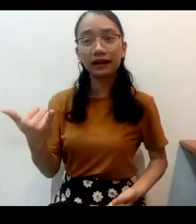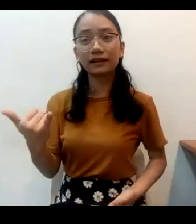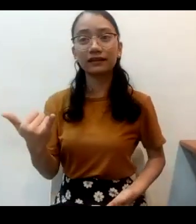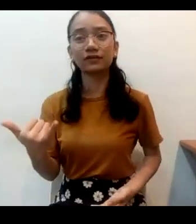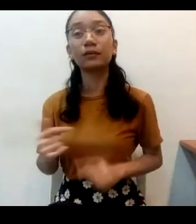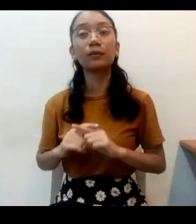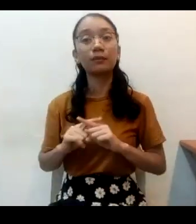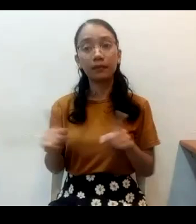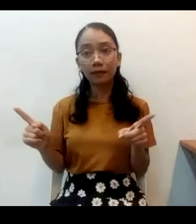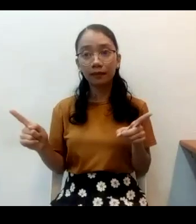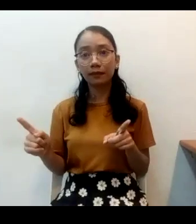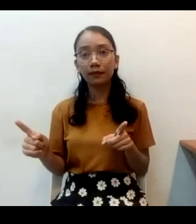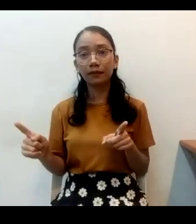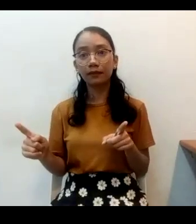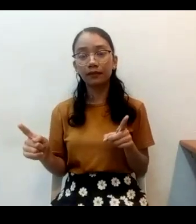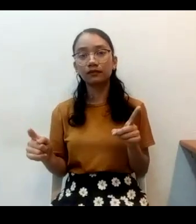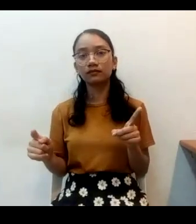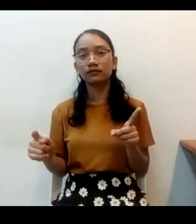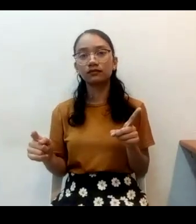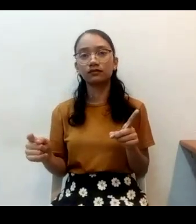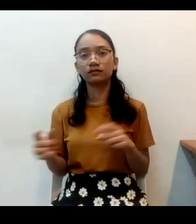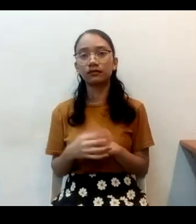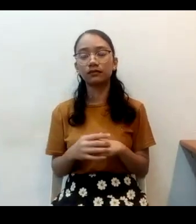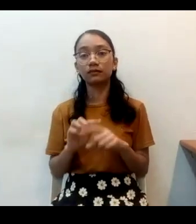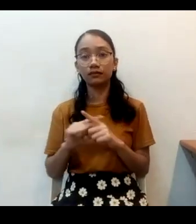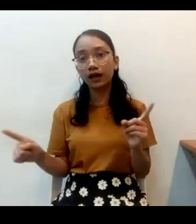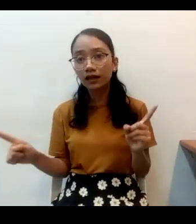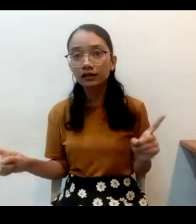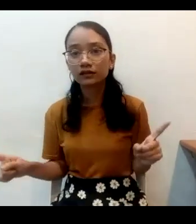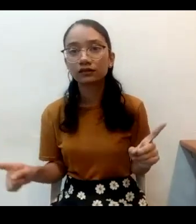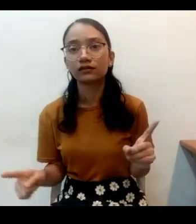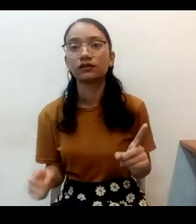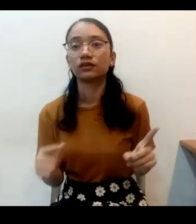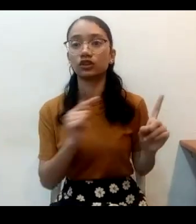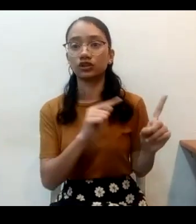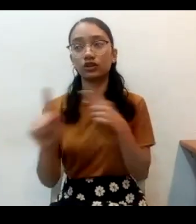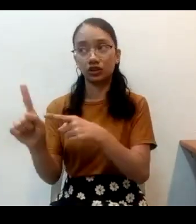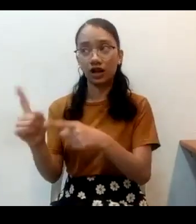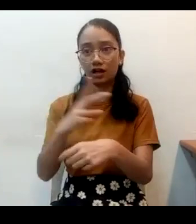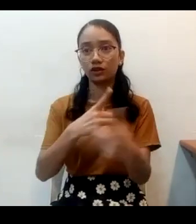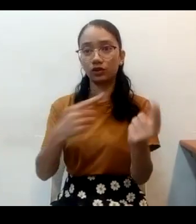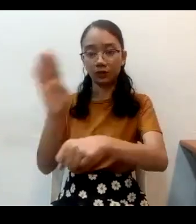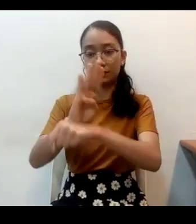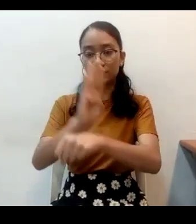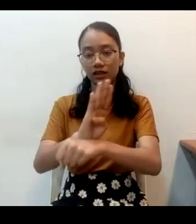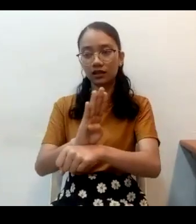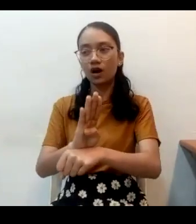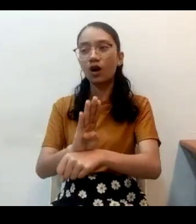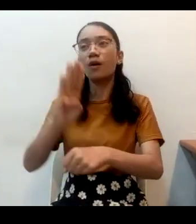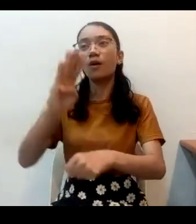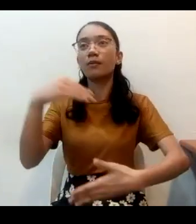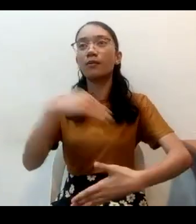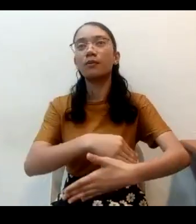But when he did the business, he bankrupt. Ngunit nung sa kanya pong business, ito po yung nabankrupt. So he was caught in